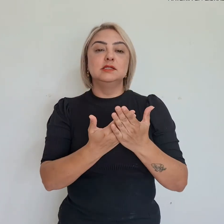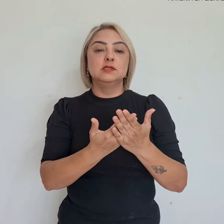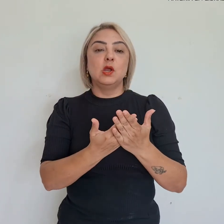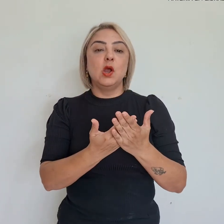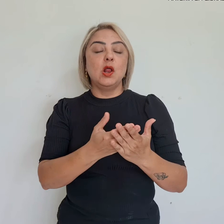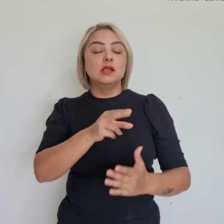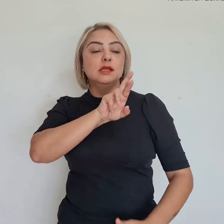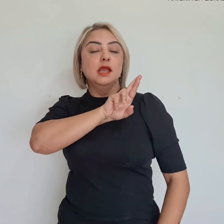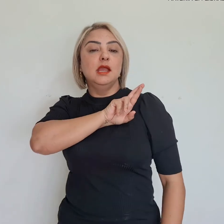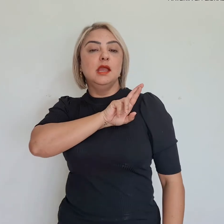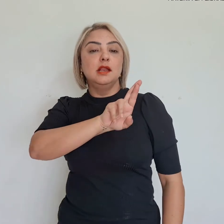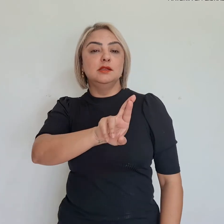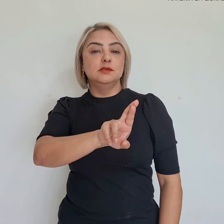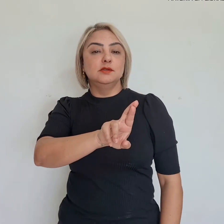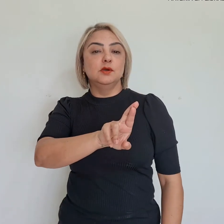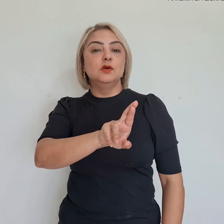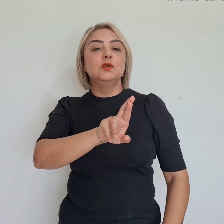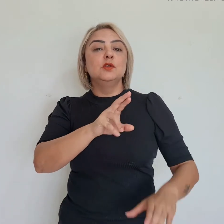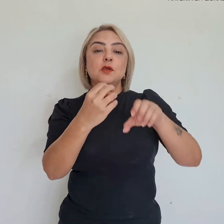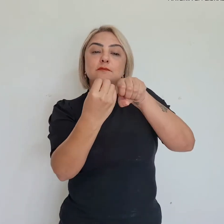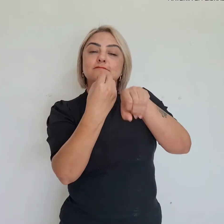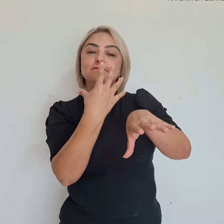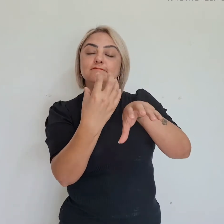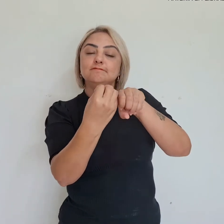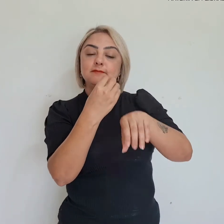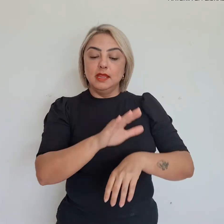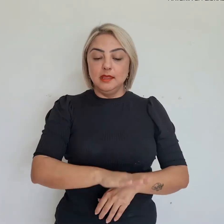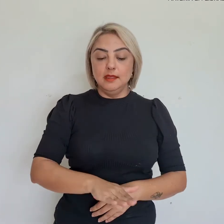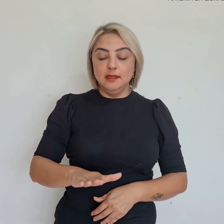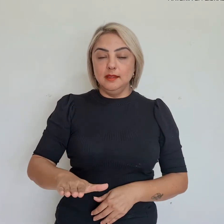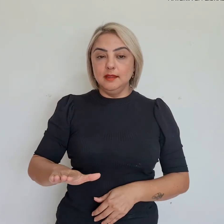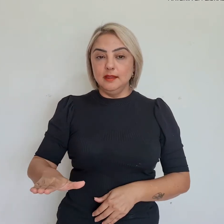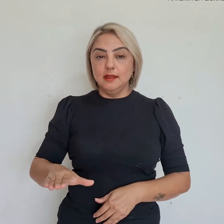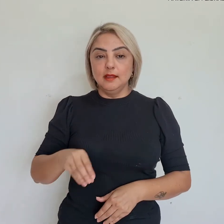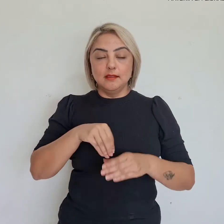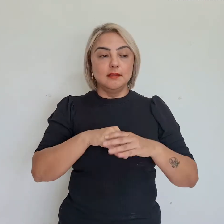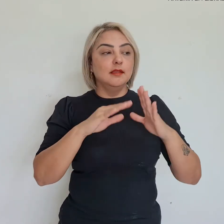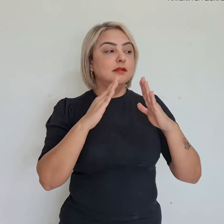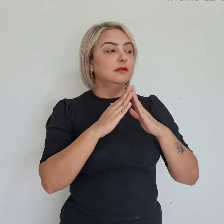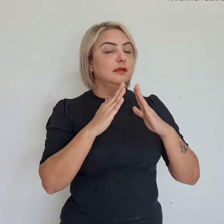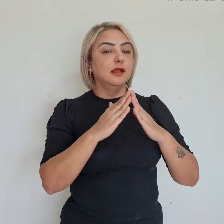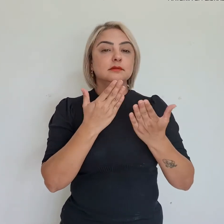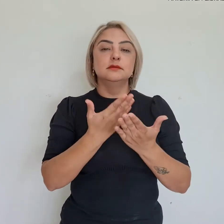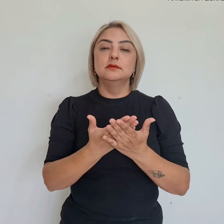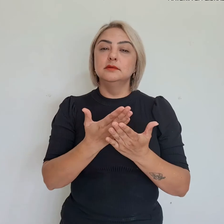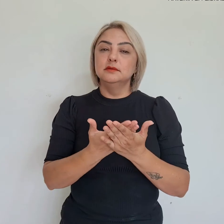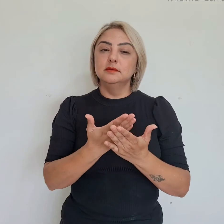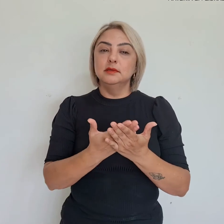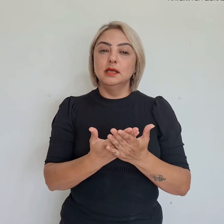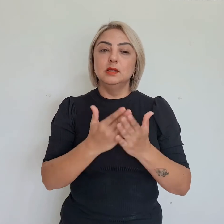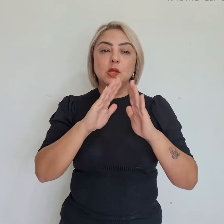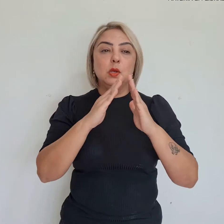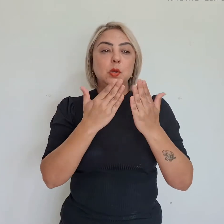o ensino remoto e crianças dentro de casa estudando numa escola de igreja